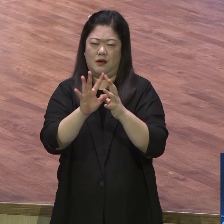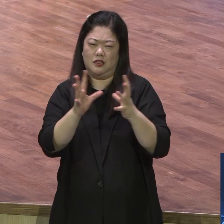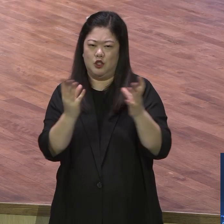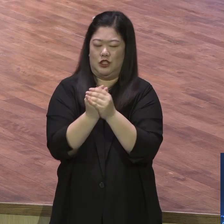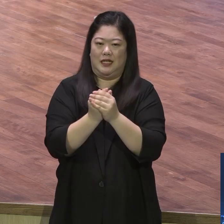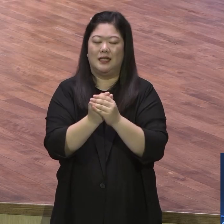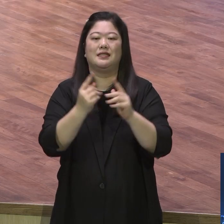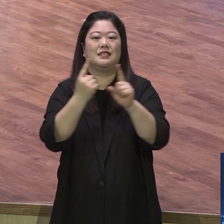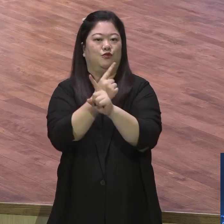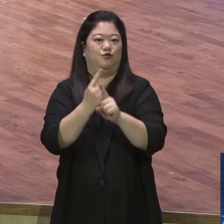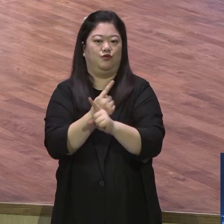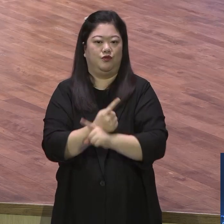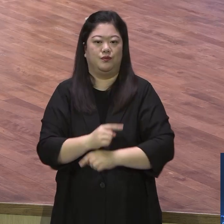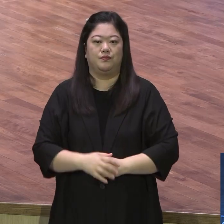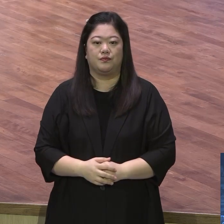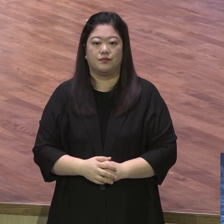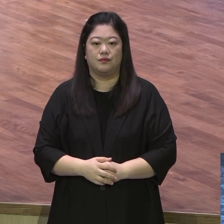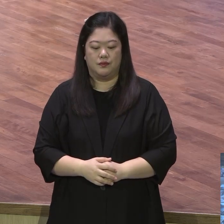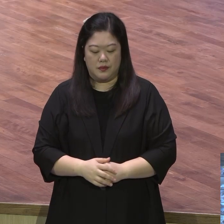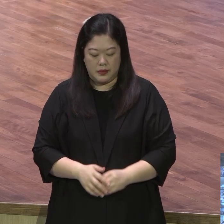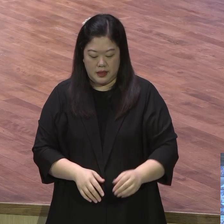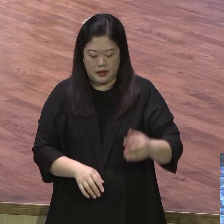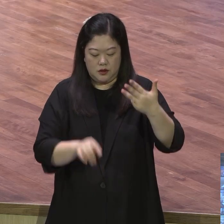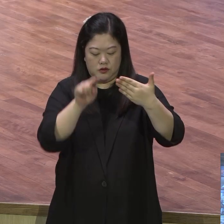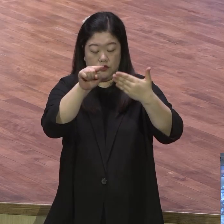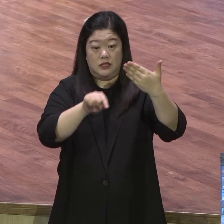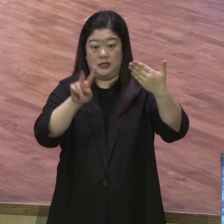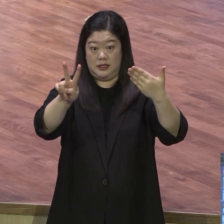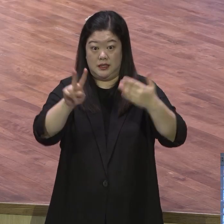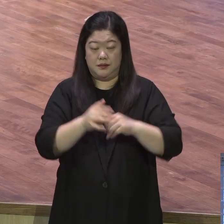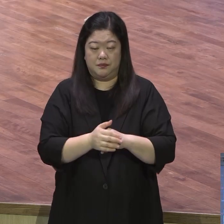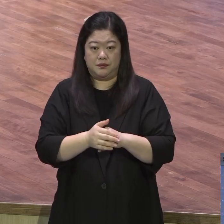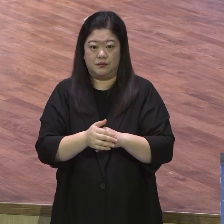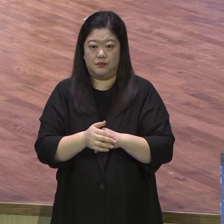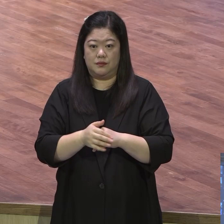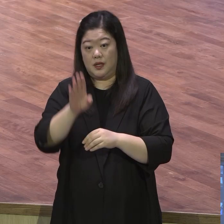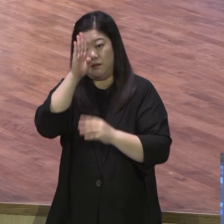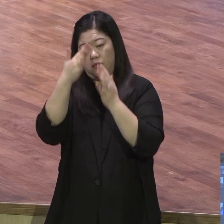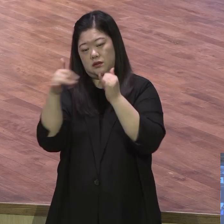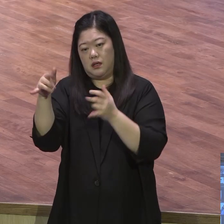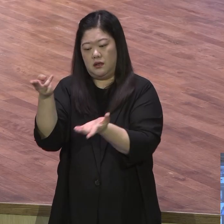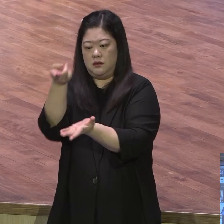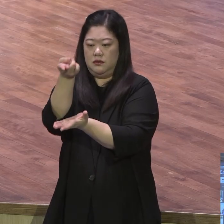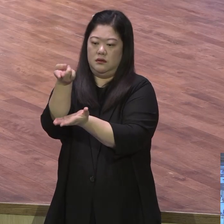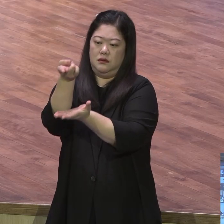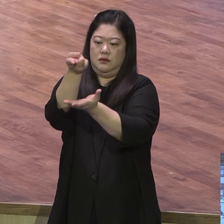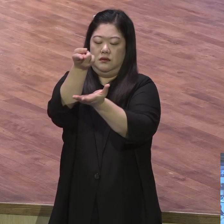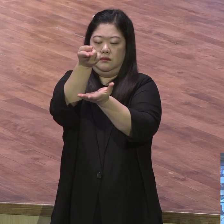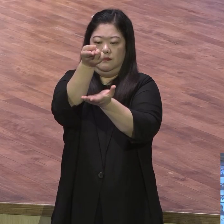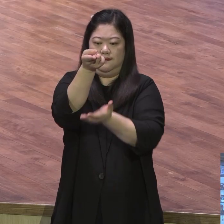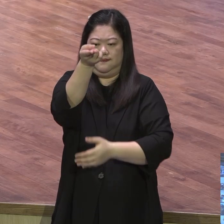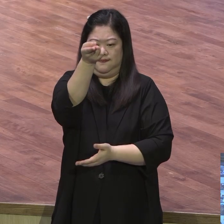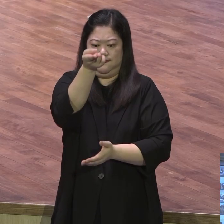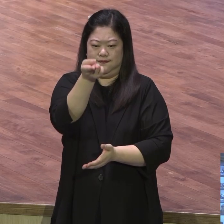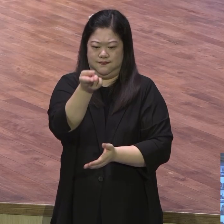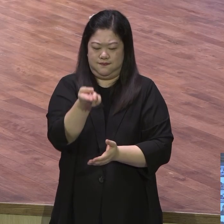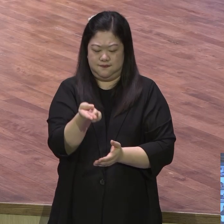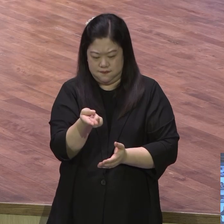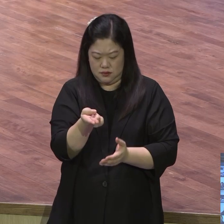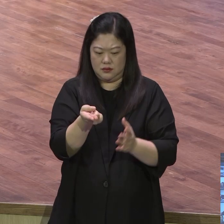2절입니다 다시 봅니다 침상에 놓은 중흑병자 침상에 사람들이 데리고 오고는 예수께서 그들의 믿음을